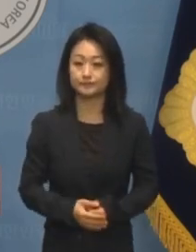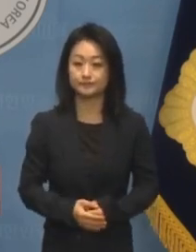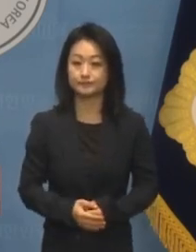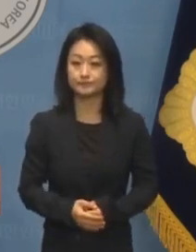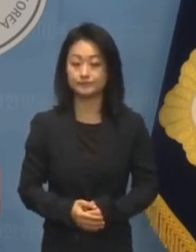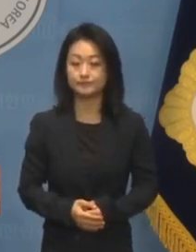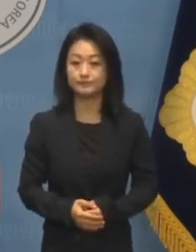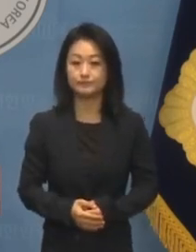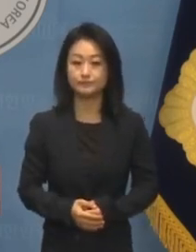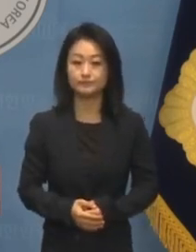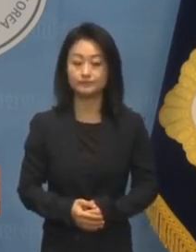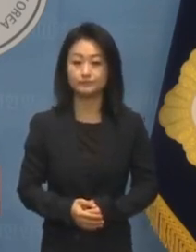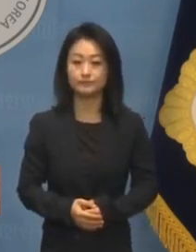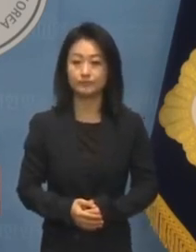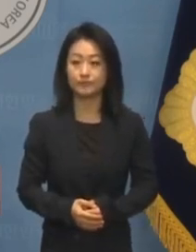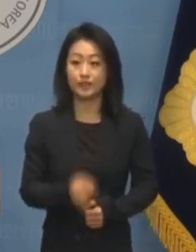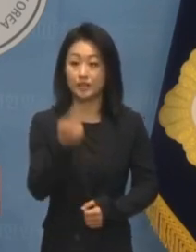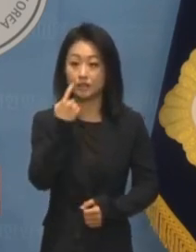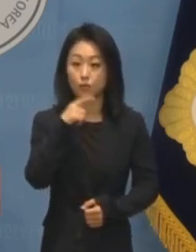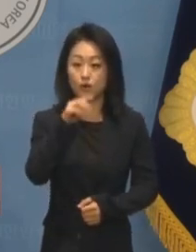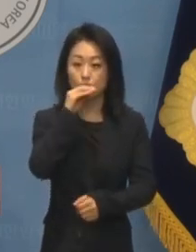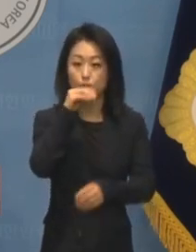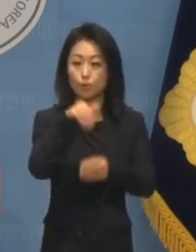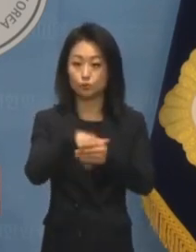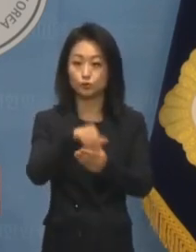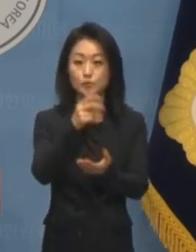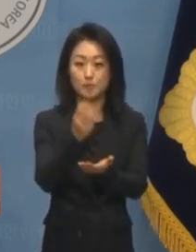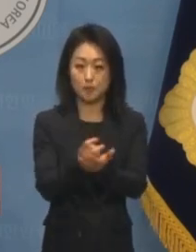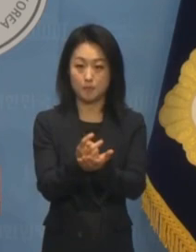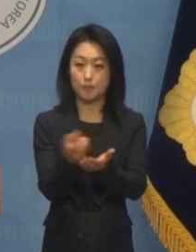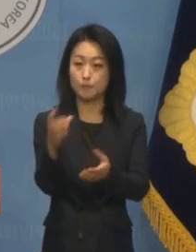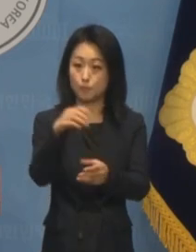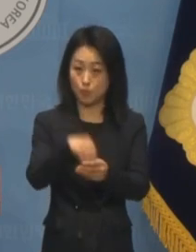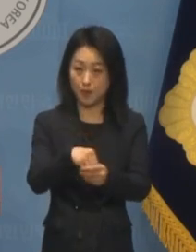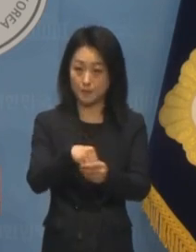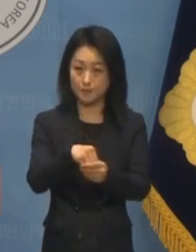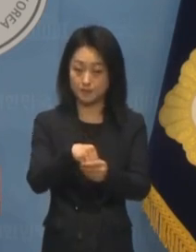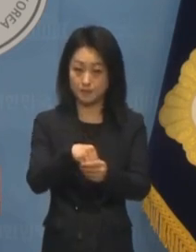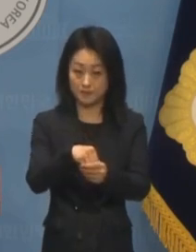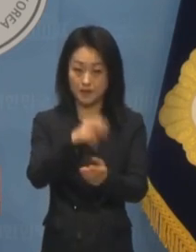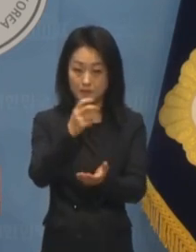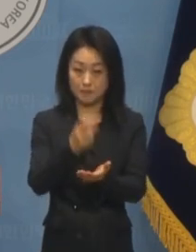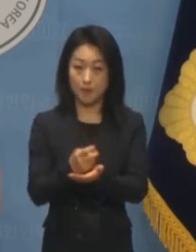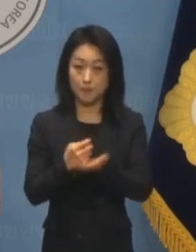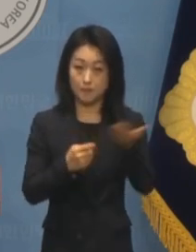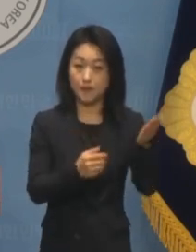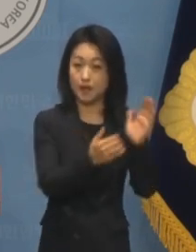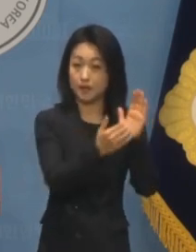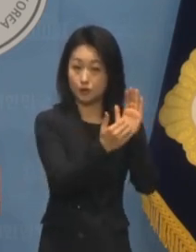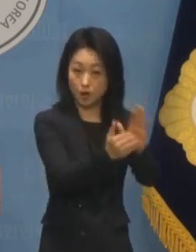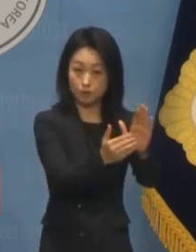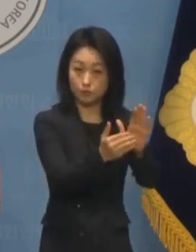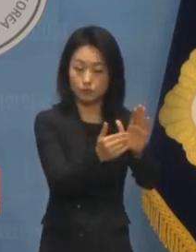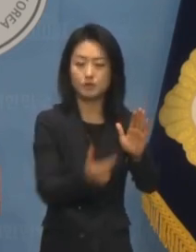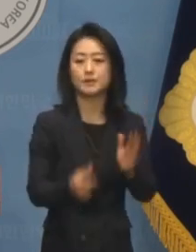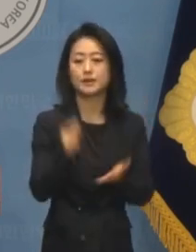번째입니다. 노란 봉투법을 포함해서 거부당한 법안들이 가장